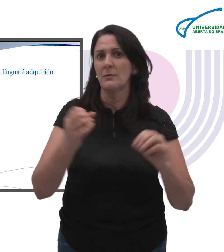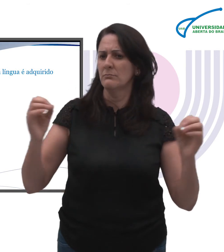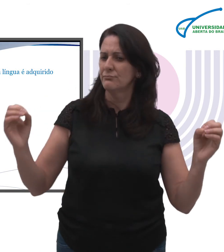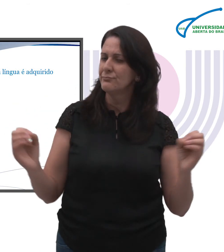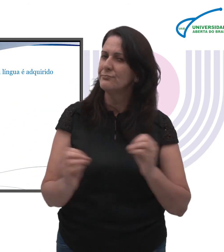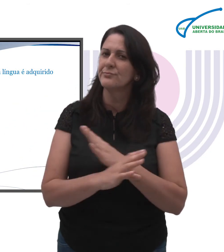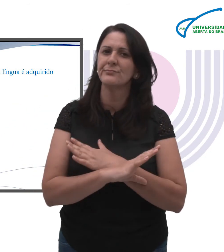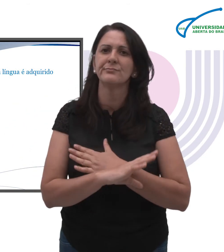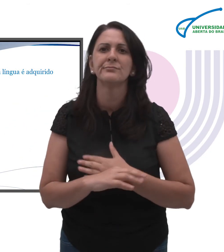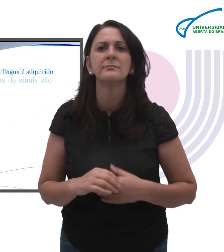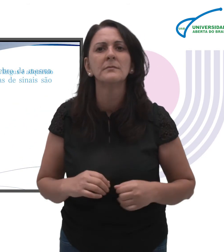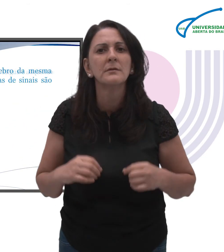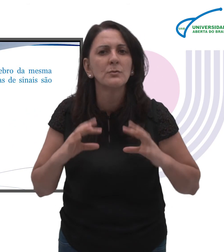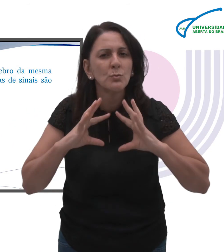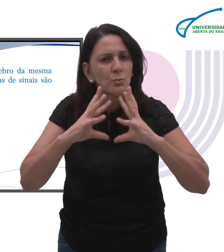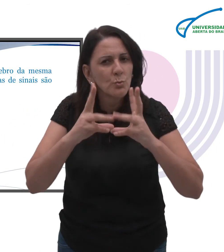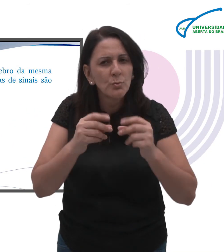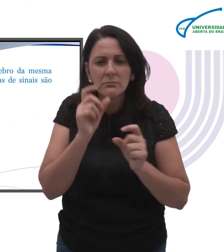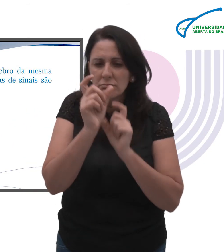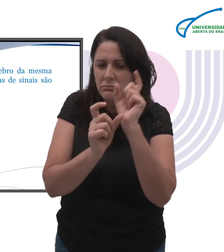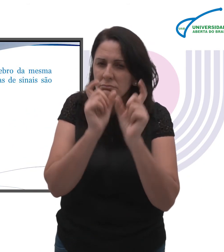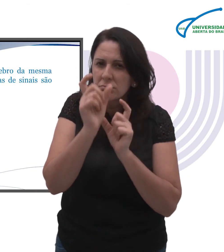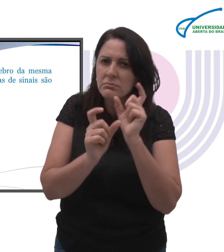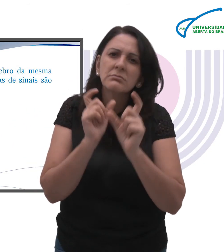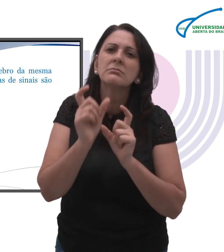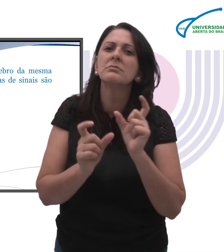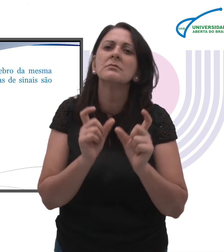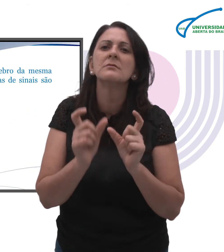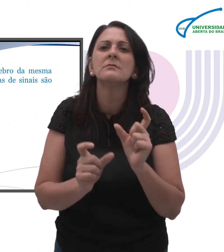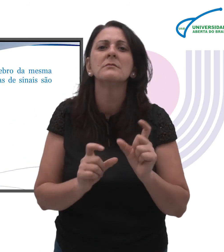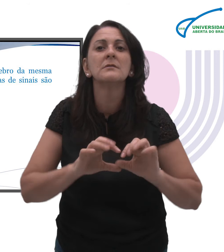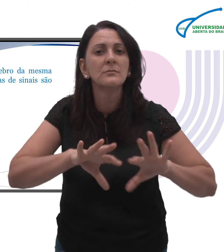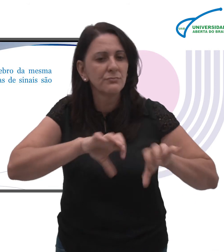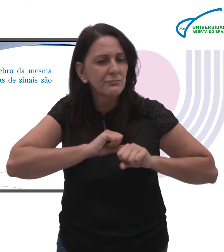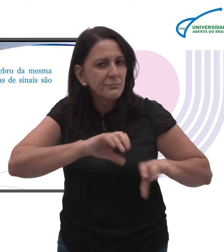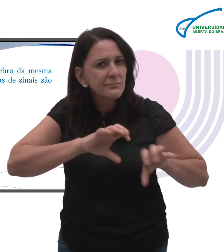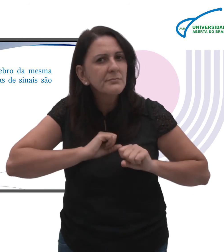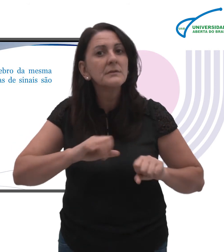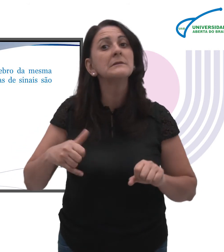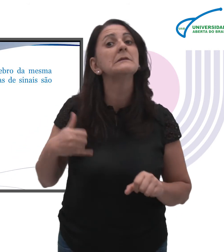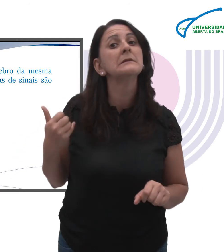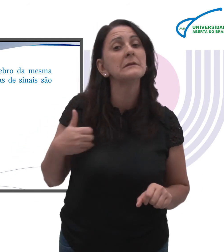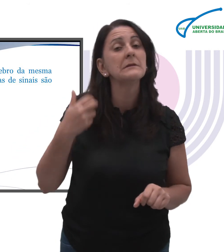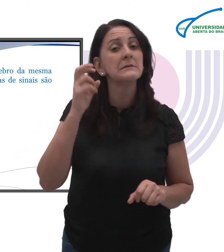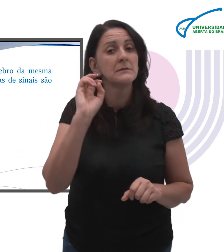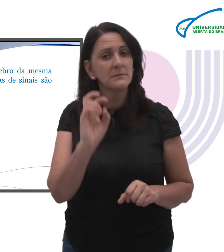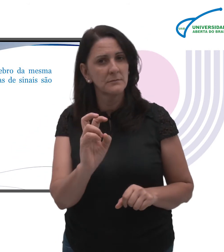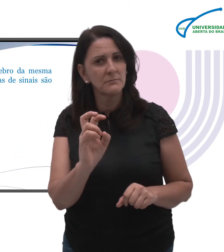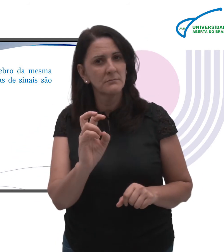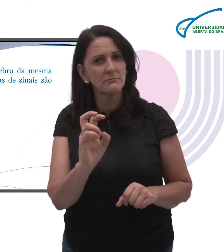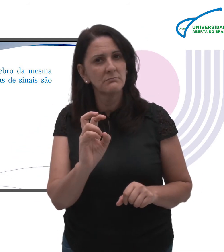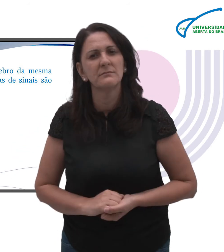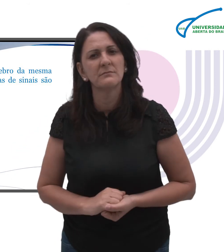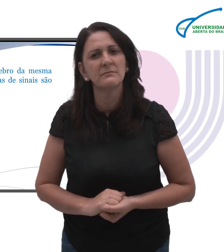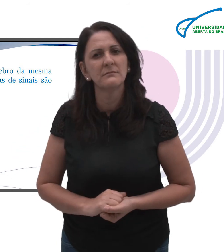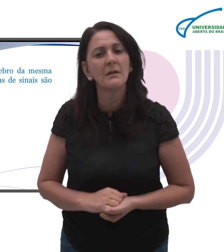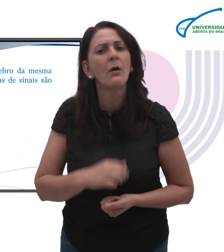domínio completo dos recursos morfológicos da língua é adquirido por volta dos 5 anos de idade.